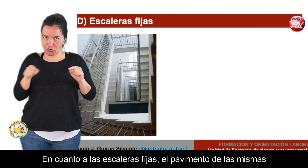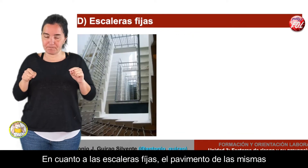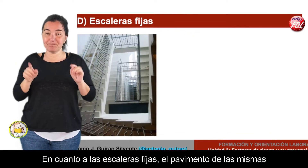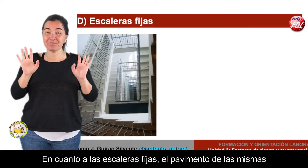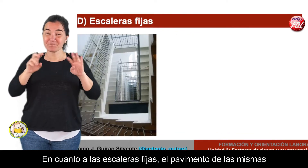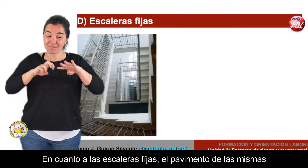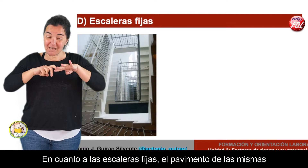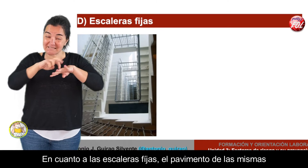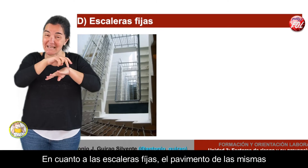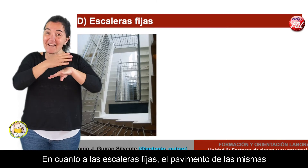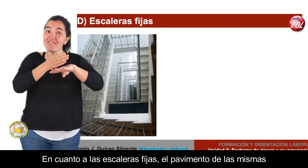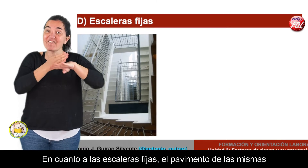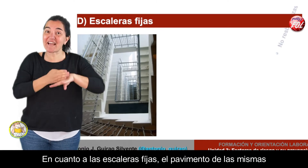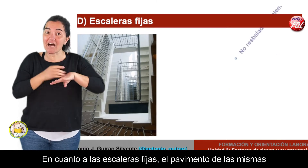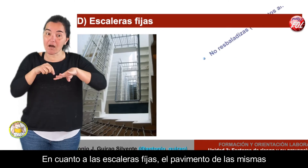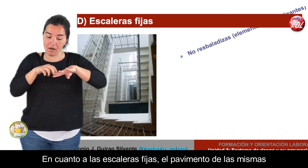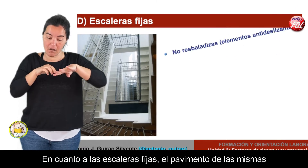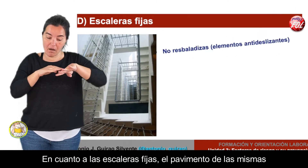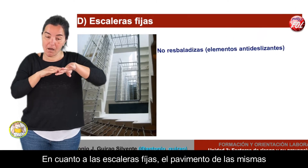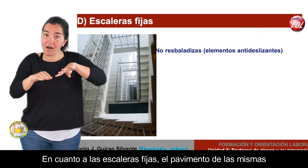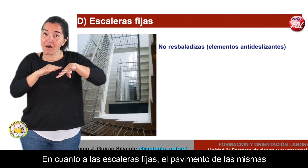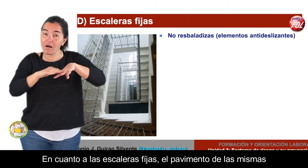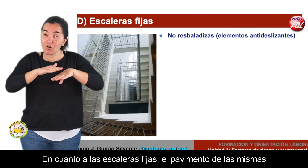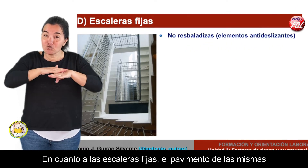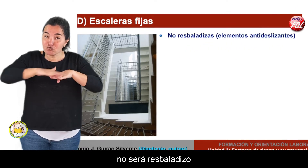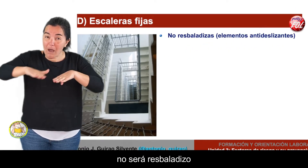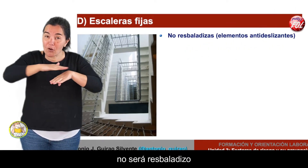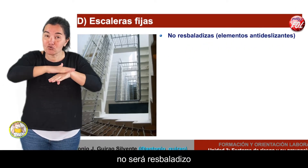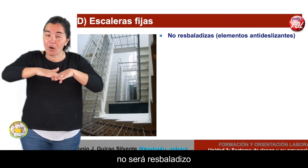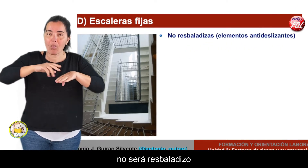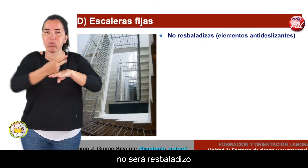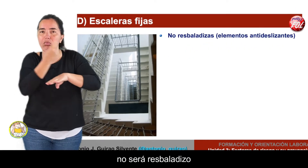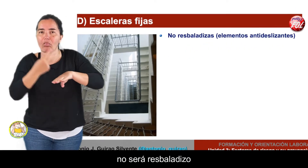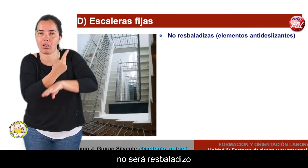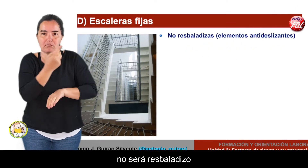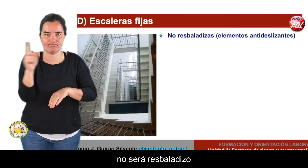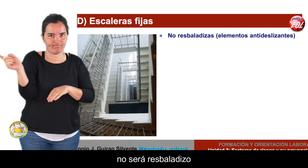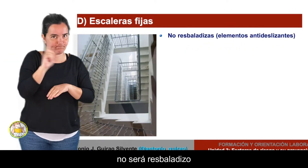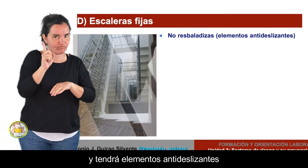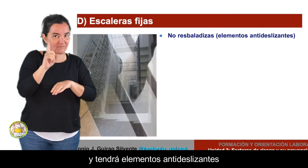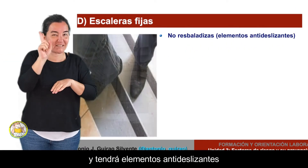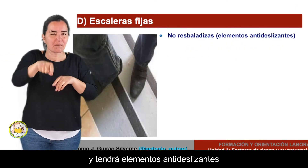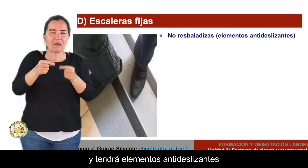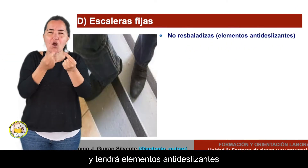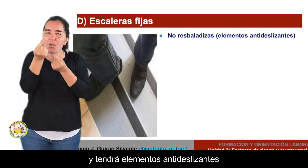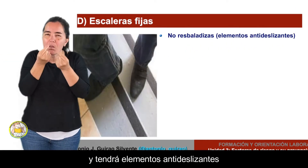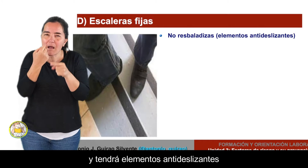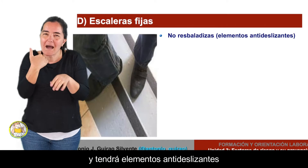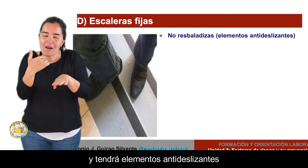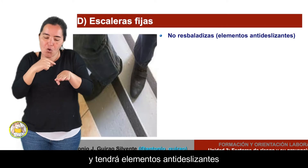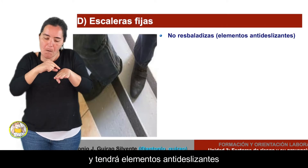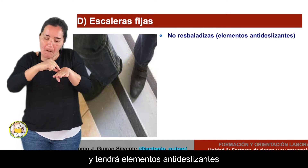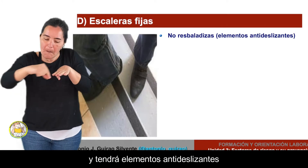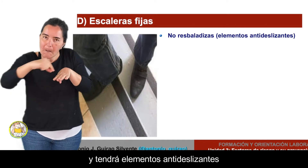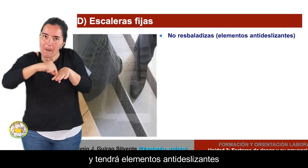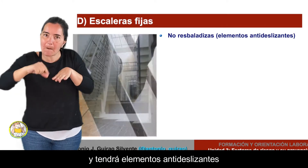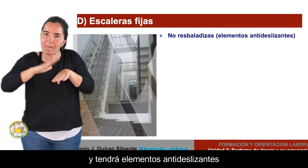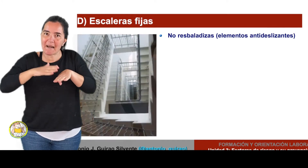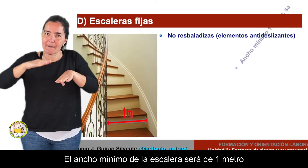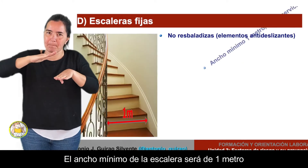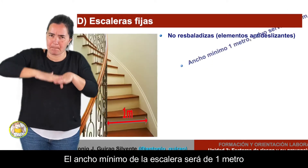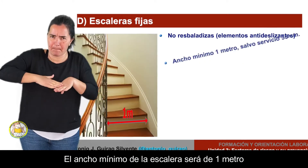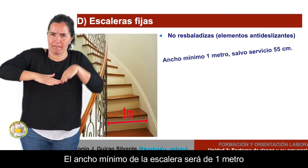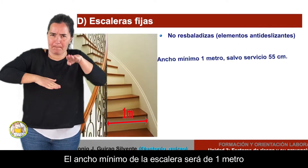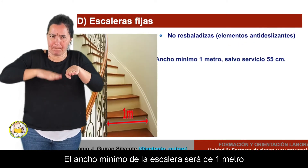En cuanto a las escaleras fijas, el pavimento de las mismas no será resbaladizo y tendrá elementos